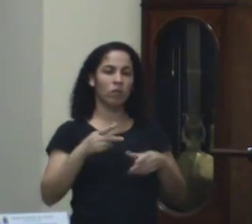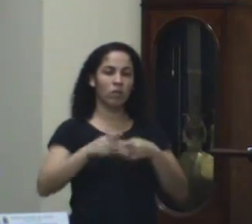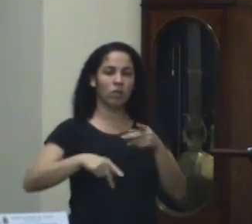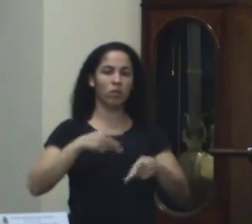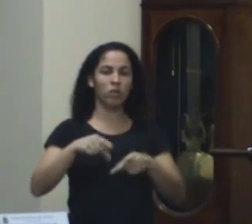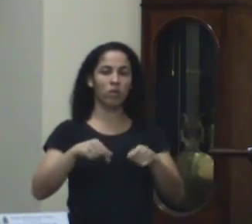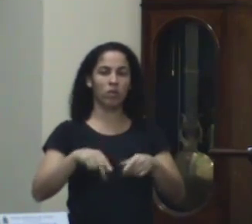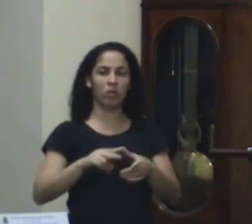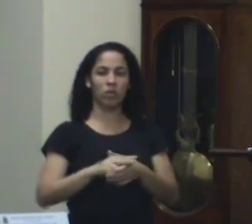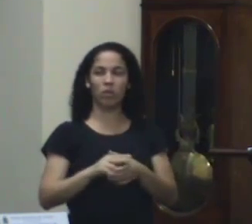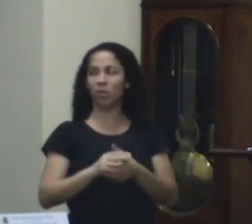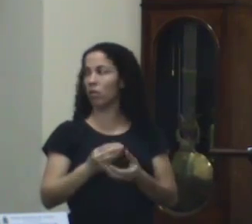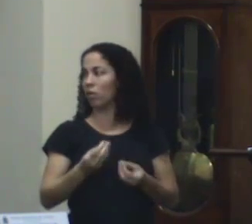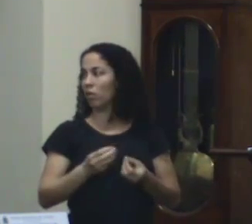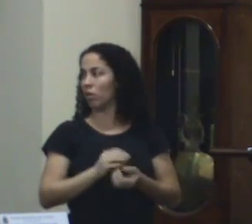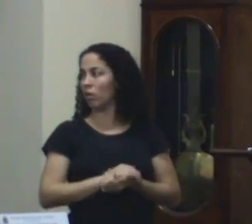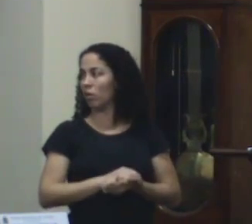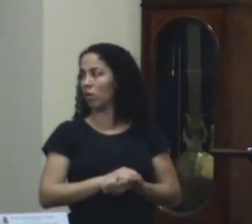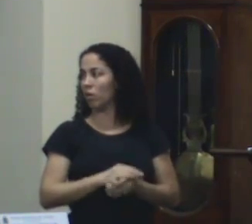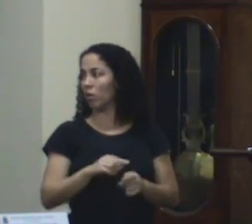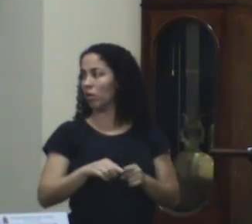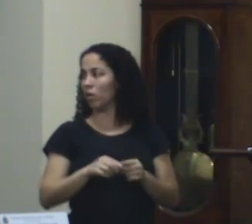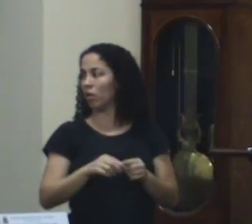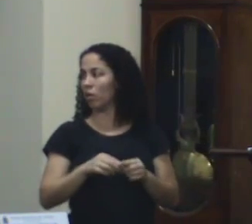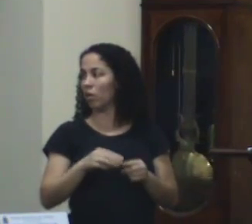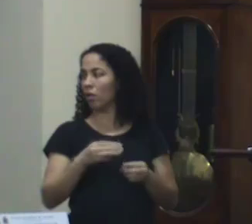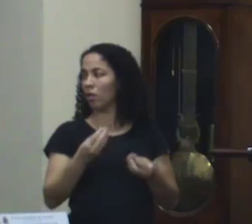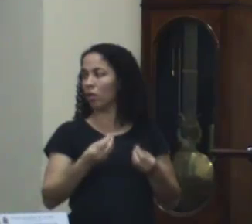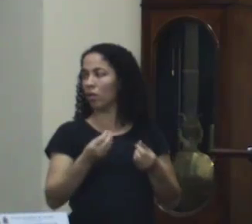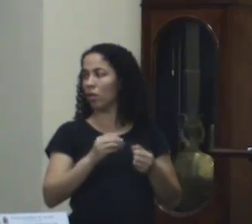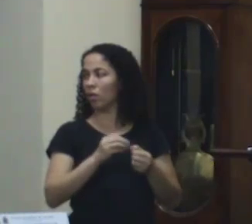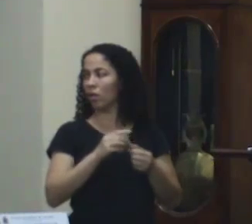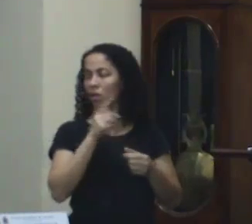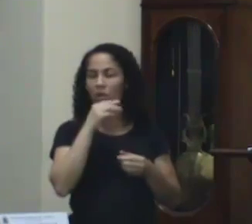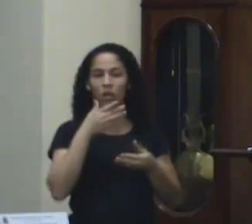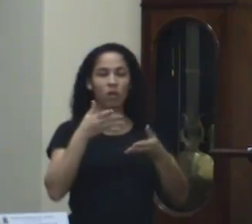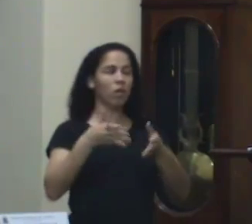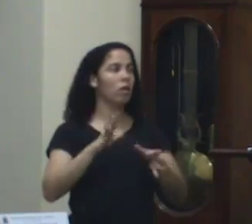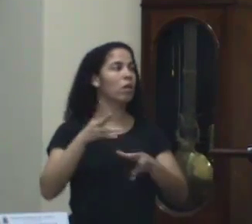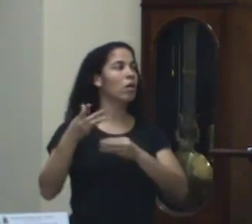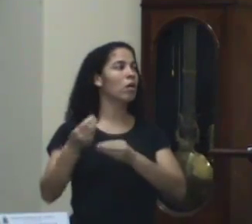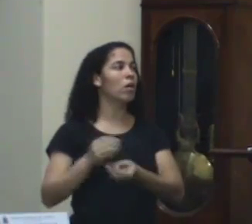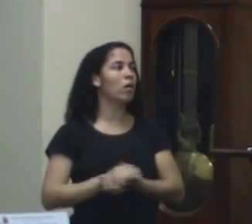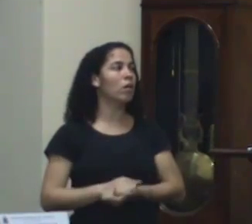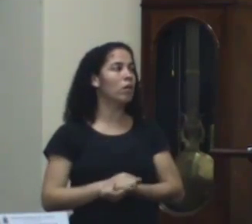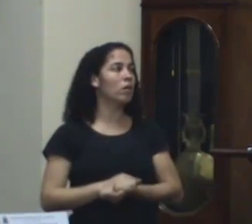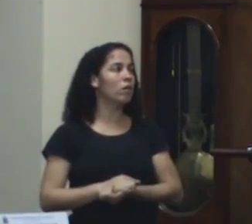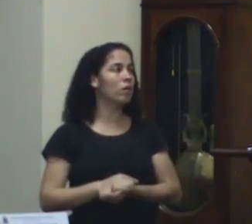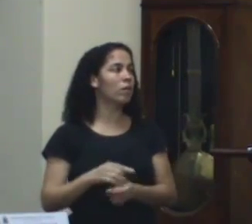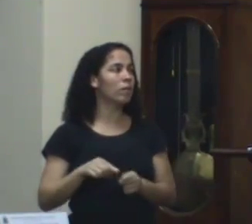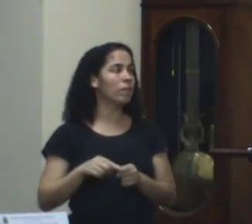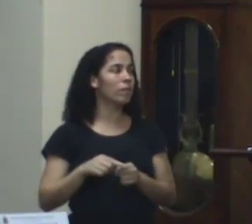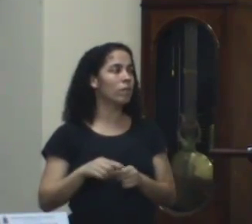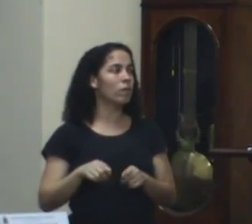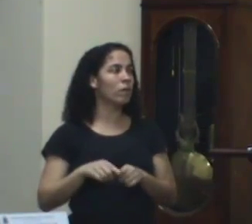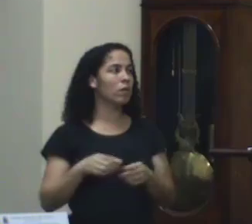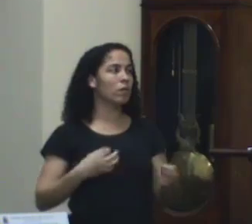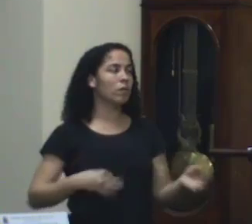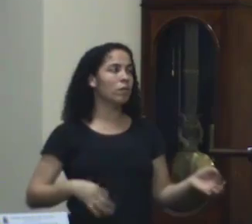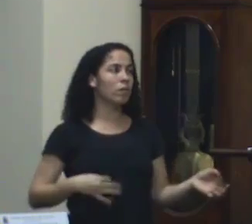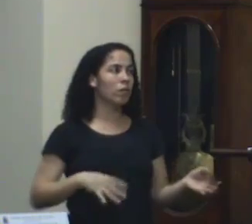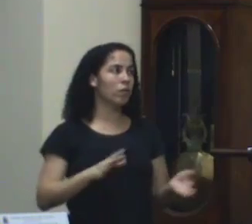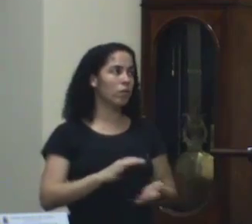Valença e a maneira que essa água chega a todos, inclusive ao distrito. Ressaltando